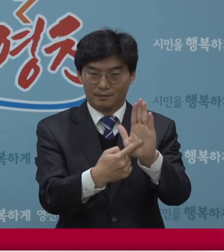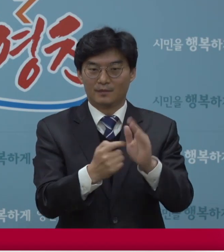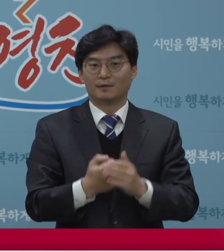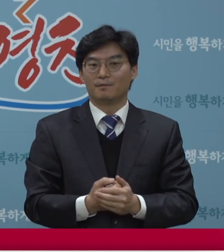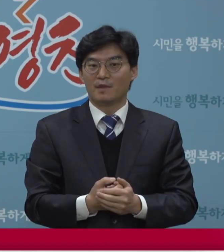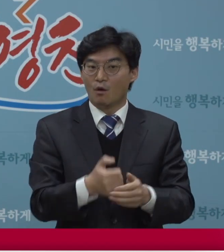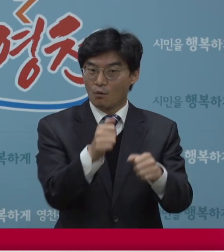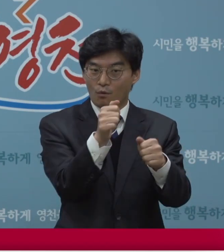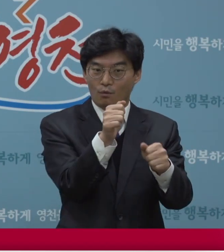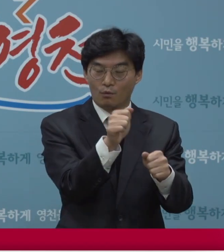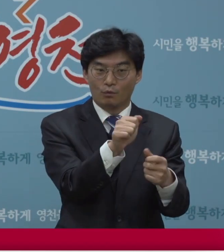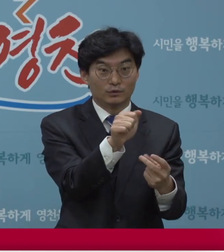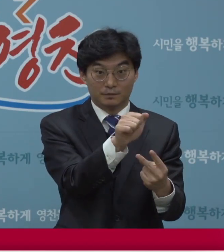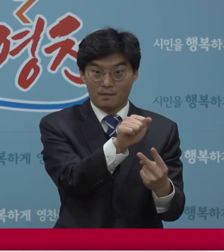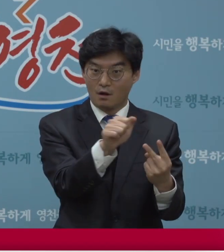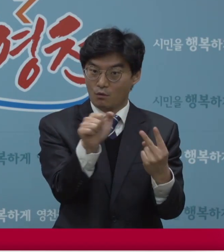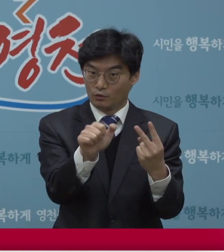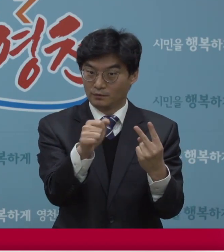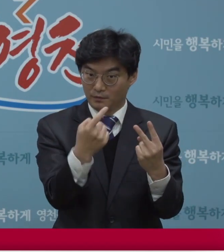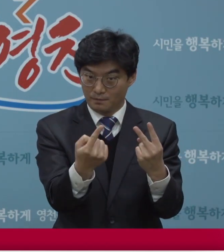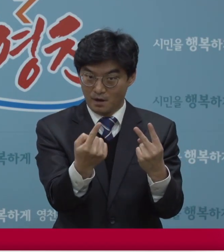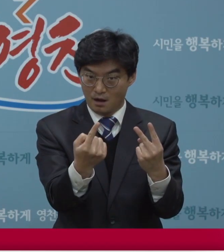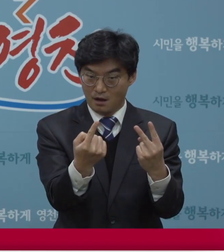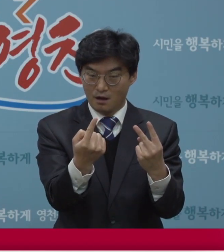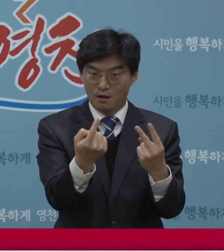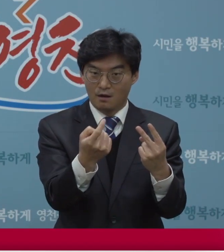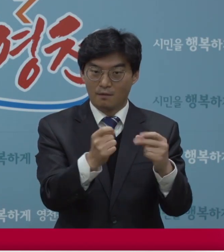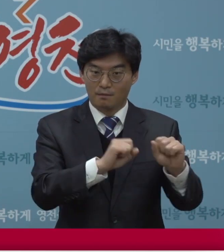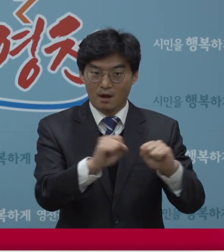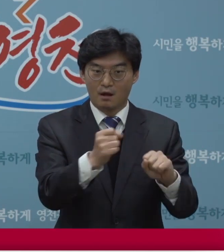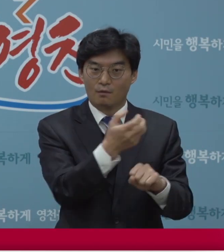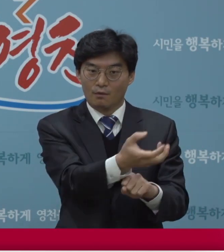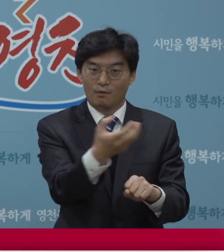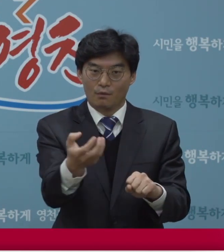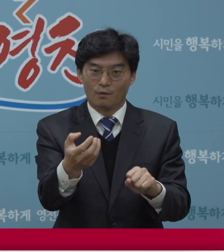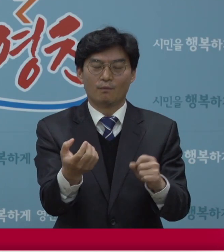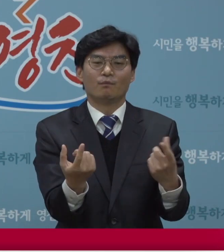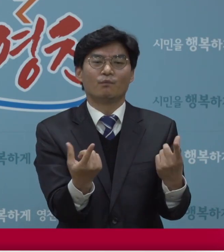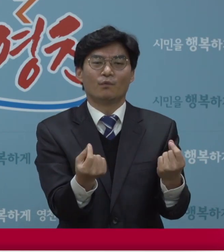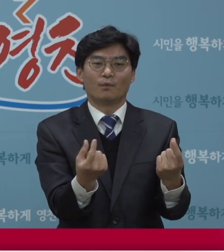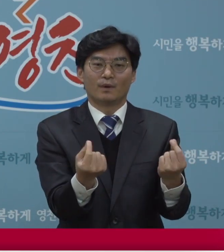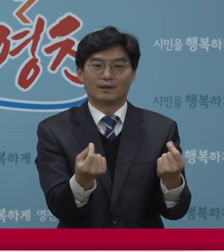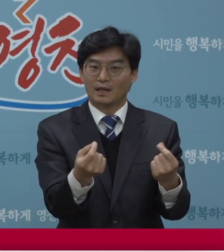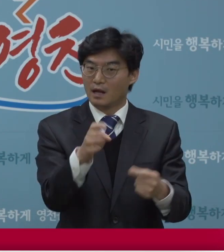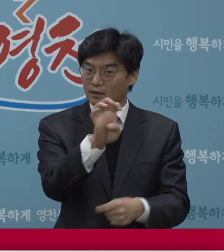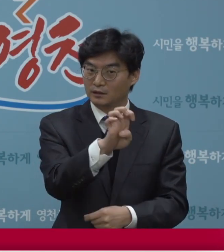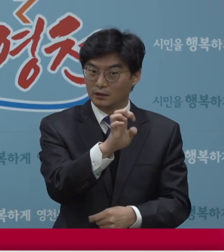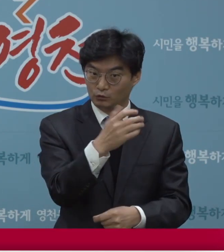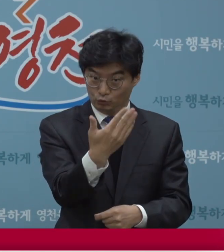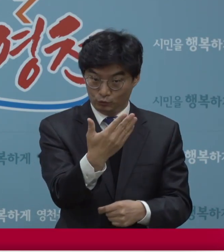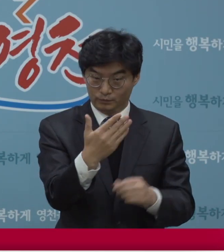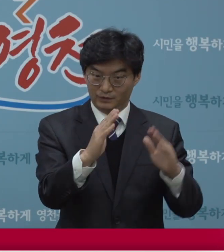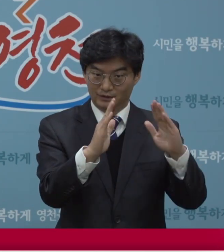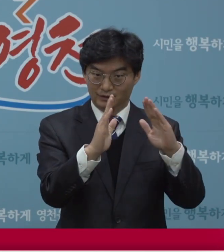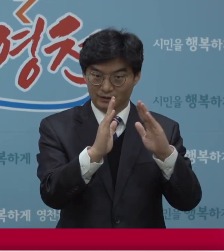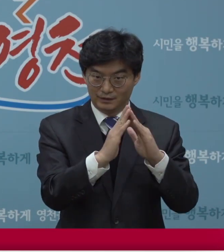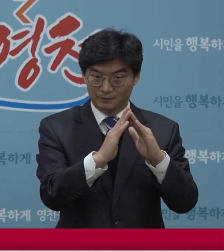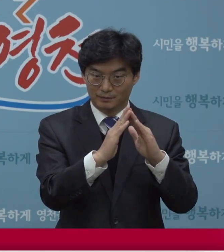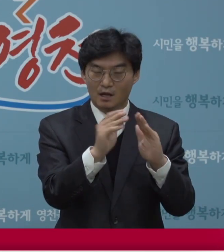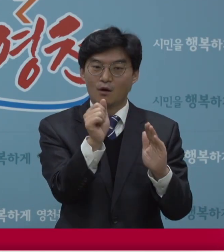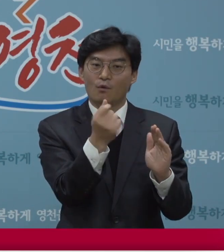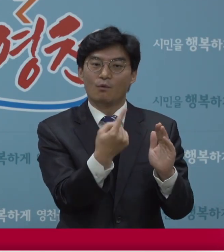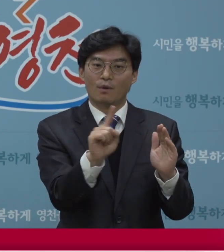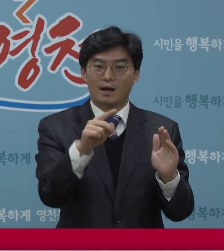50번, 51번 확진자는 이동 동선이 동일하며 49번 확진자가 거주하는